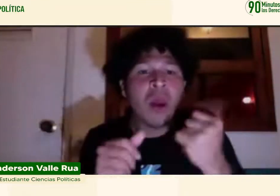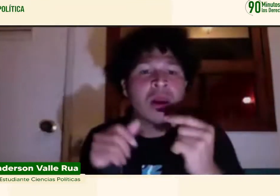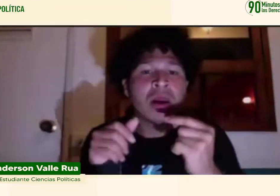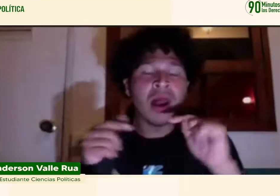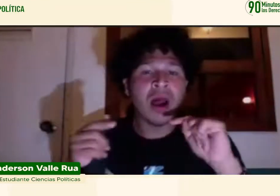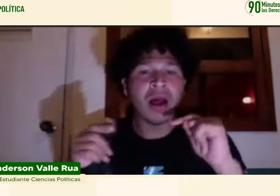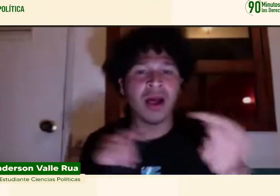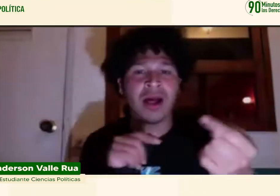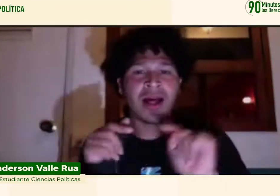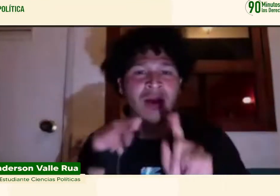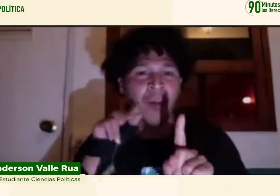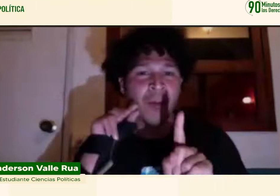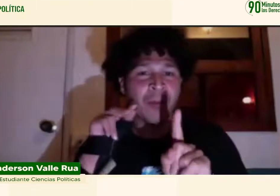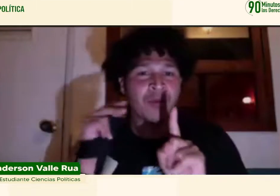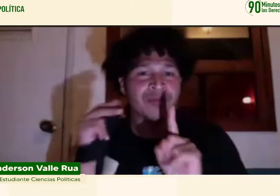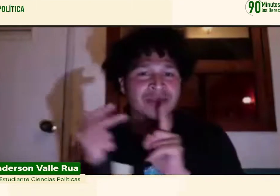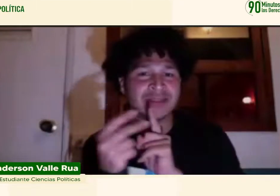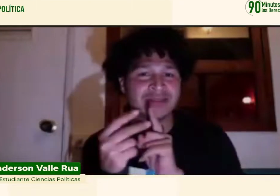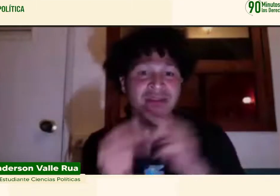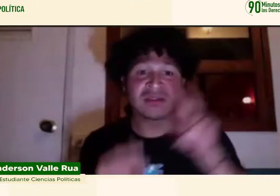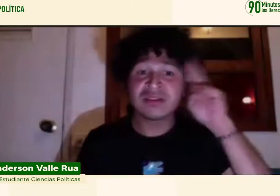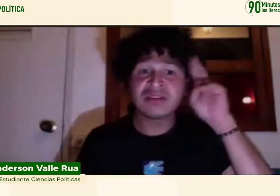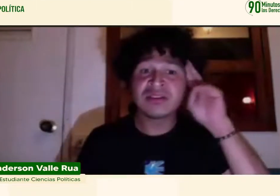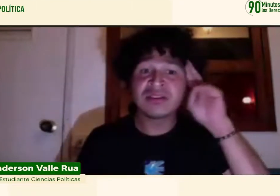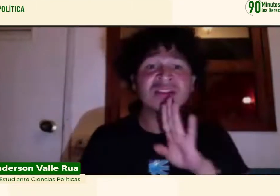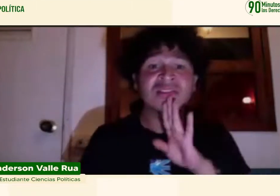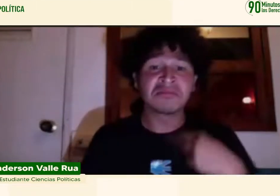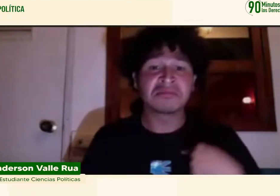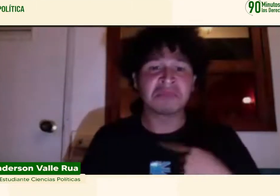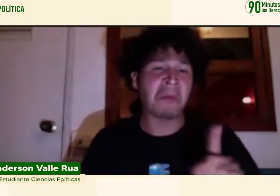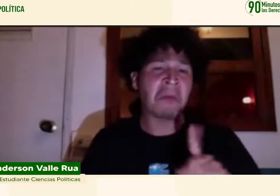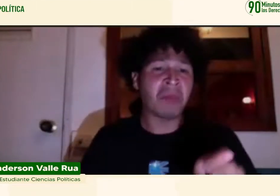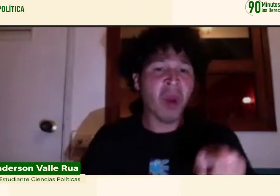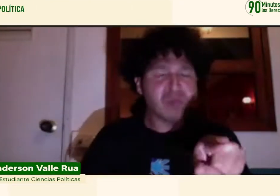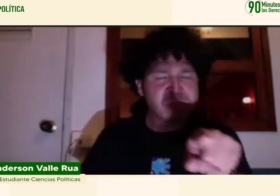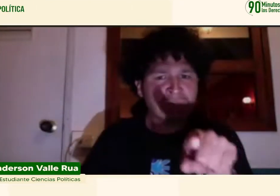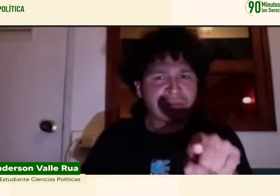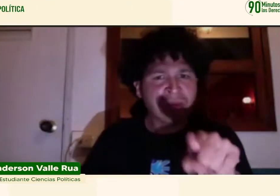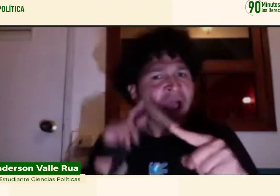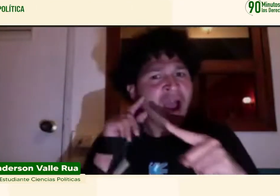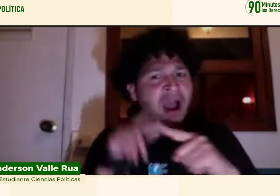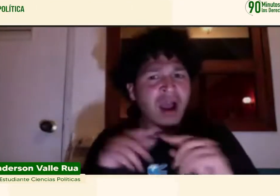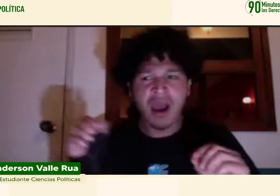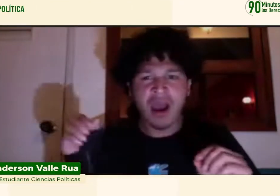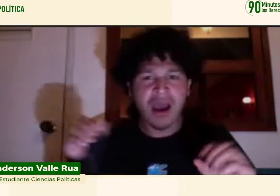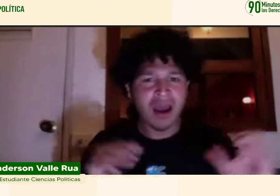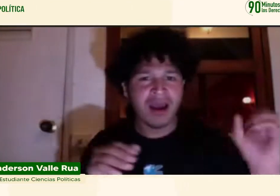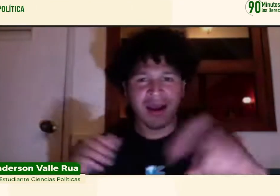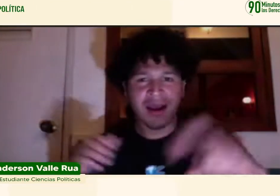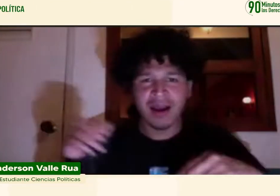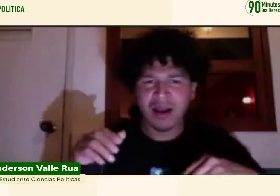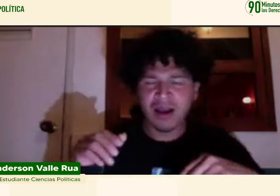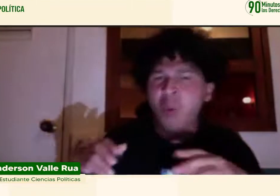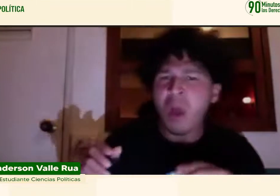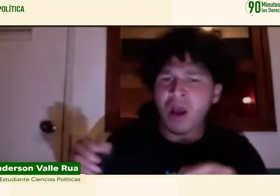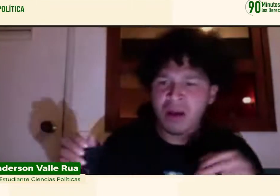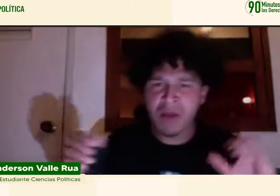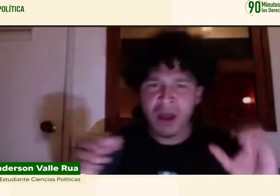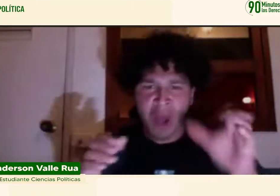parece muy interesante realmente el debate que se está generando las perspectivas y los puntos de vista que se generan creo que yo soy el único porque en la medida